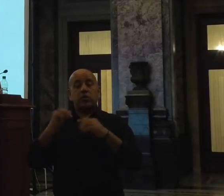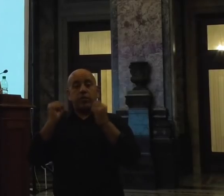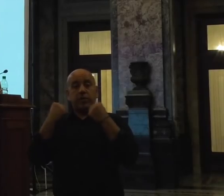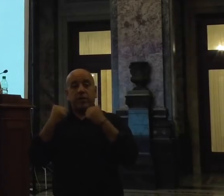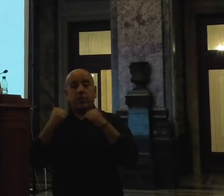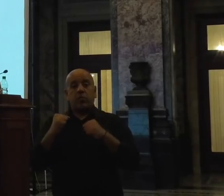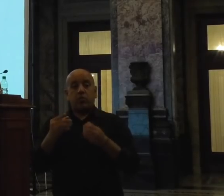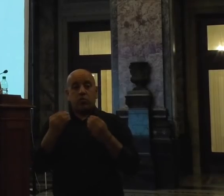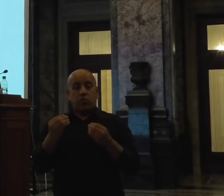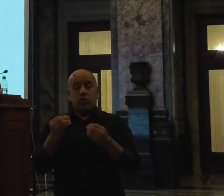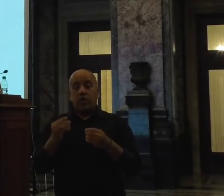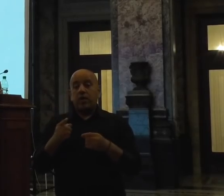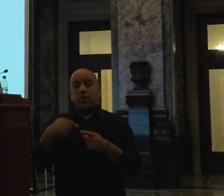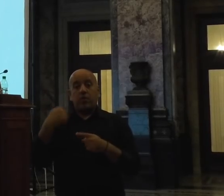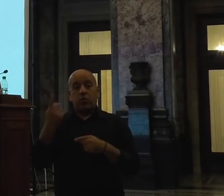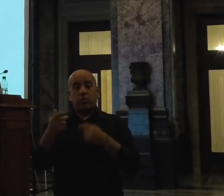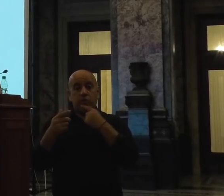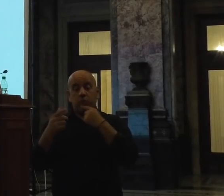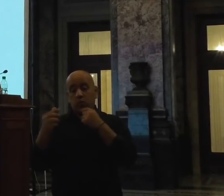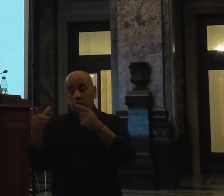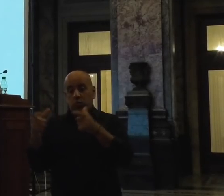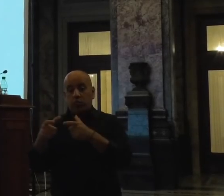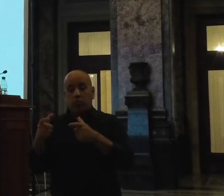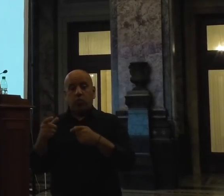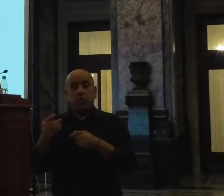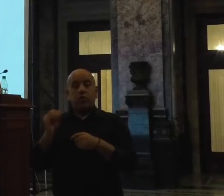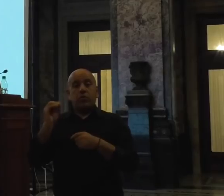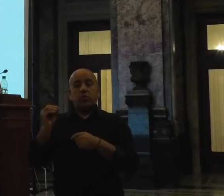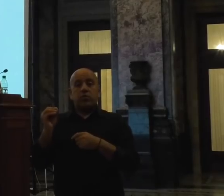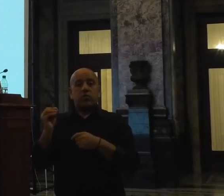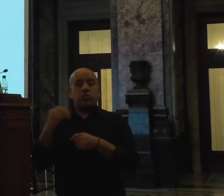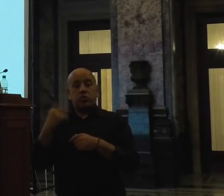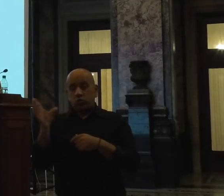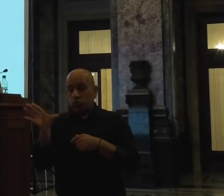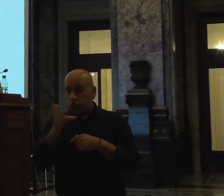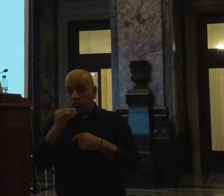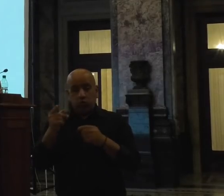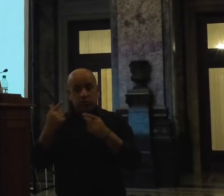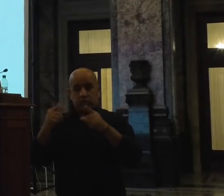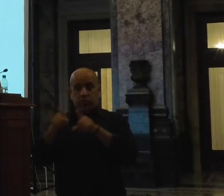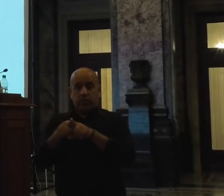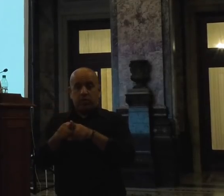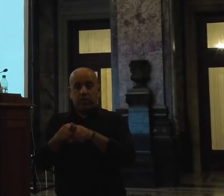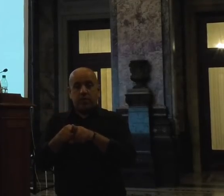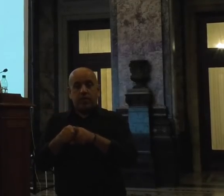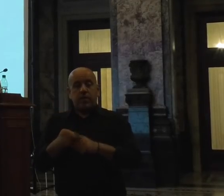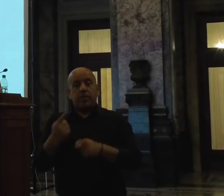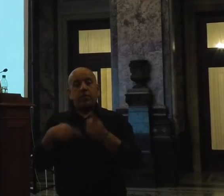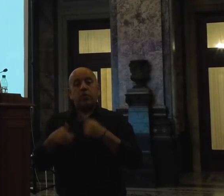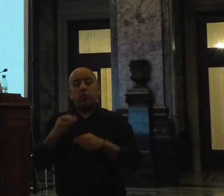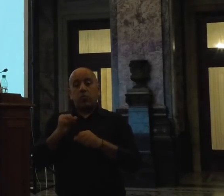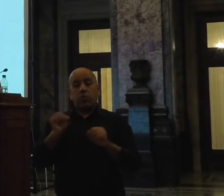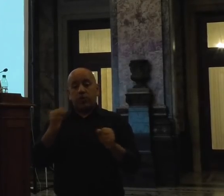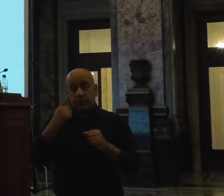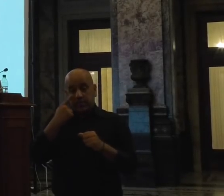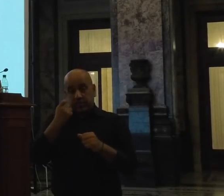forma. Y a otro grupo lo entrenamos con una clave neutral donde todo es exactamente igual, pero como pueden ver, en